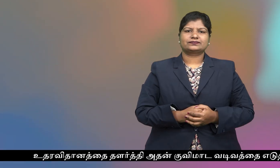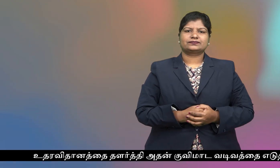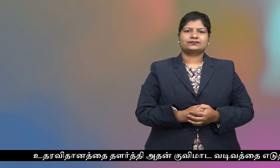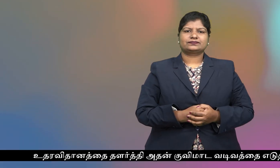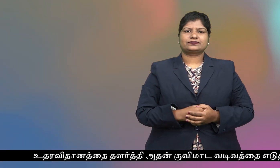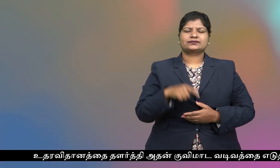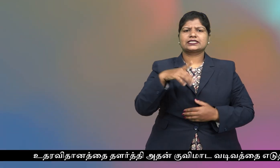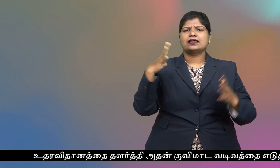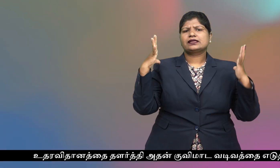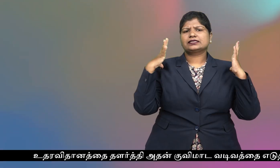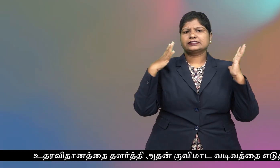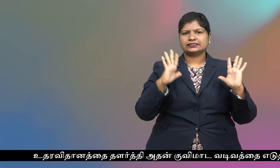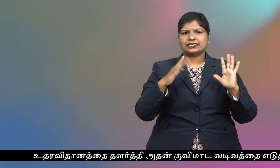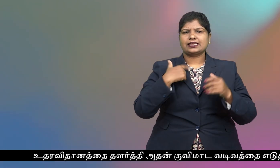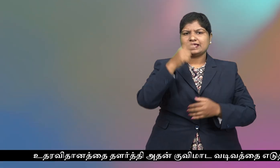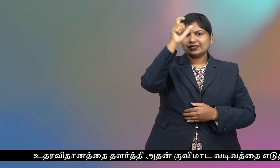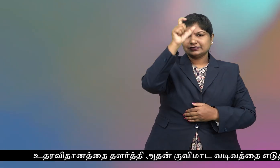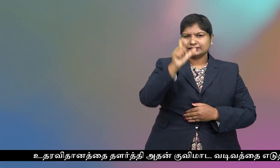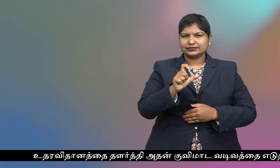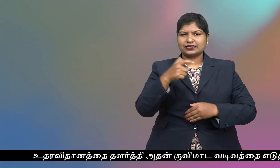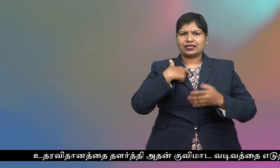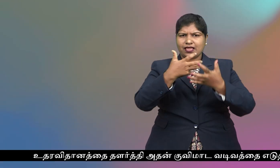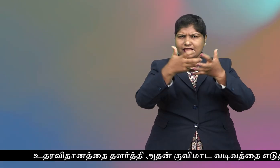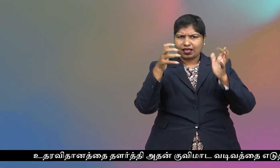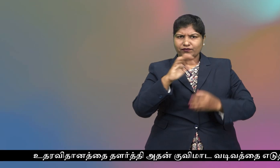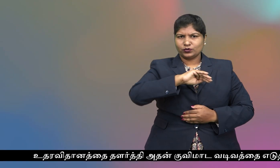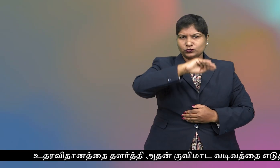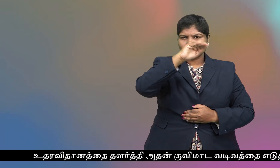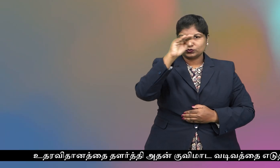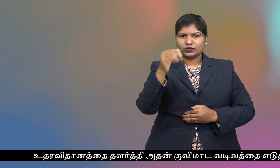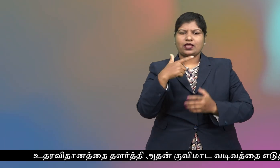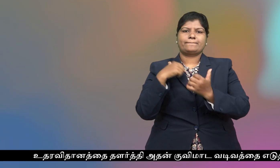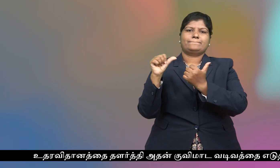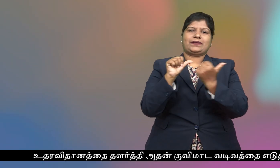உதரவிதானத்தை தளர்த்தி அதன் குவிமாட வடிவத்தை எடுத்துக்கொள்கிறது.